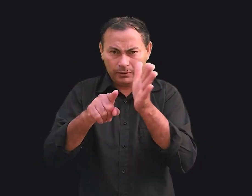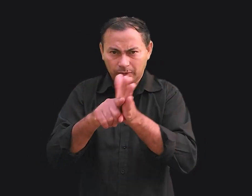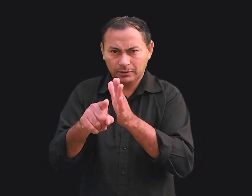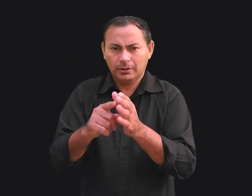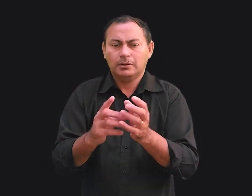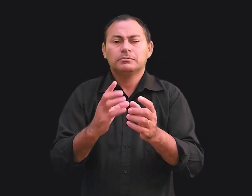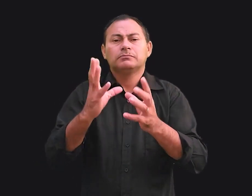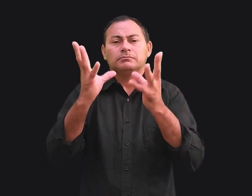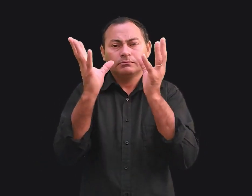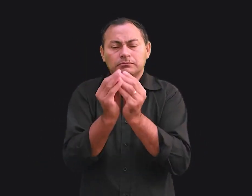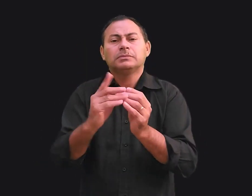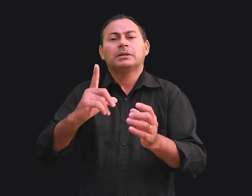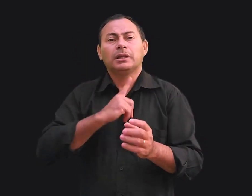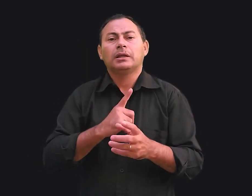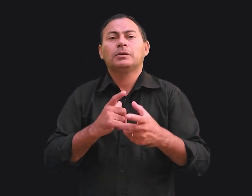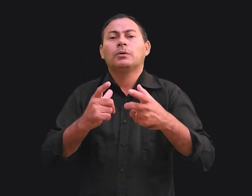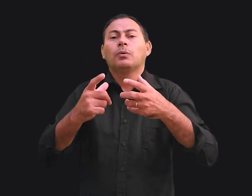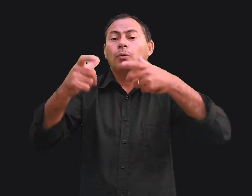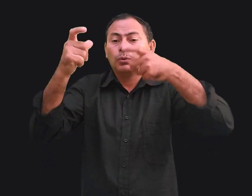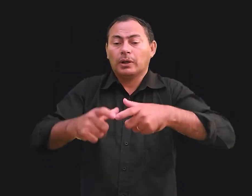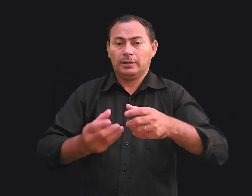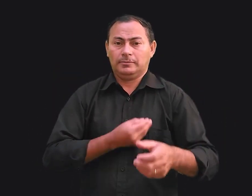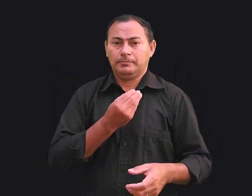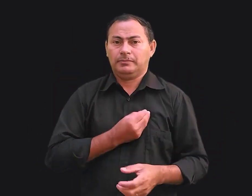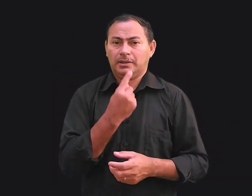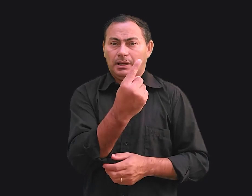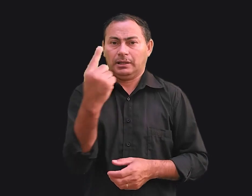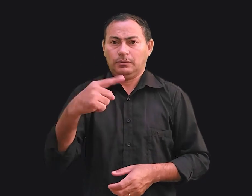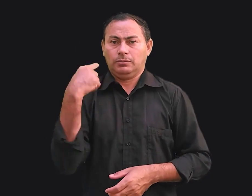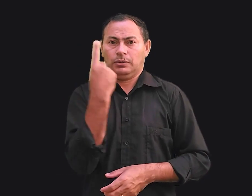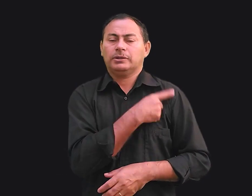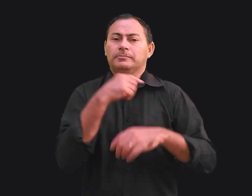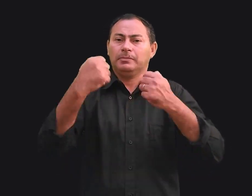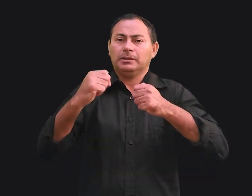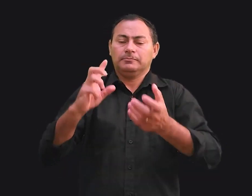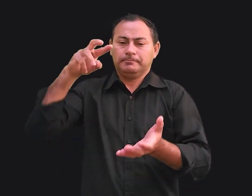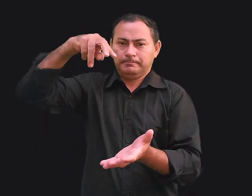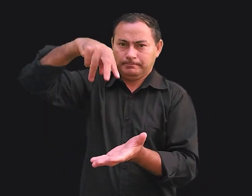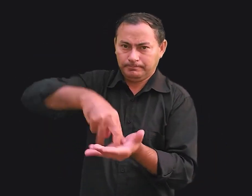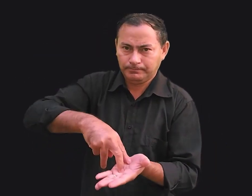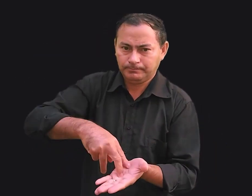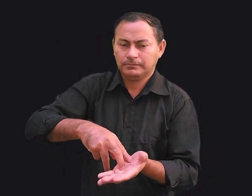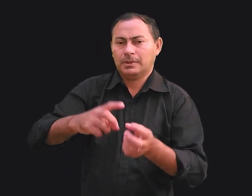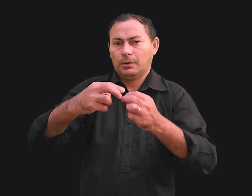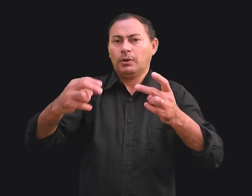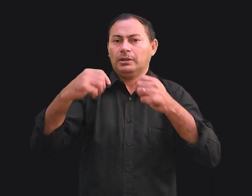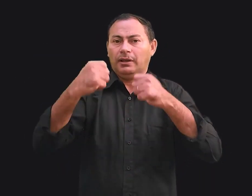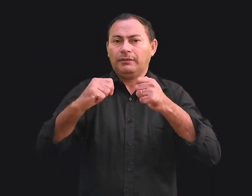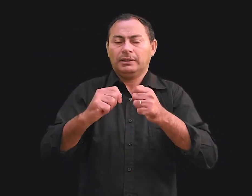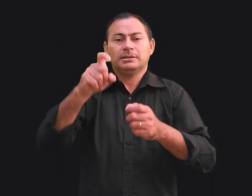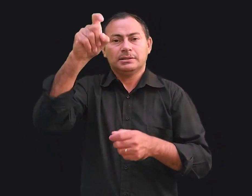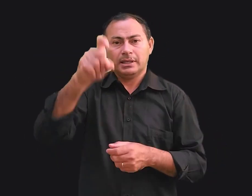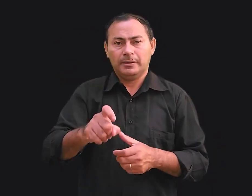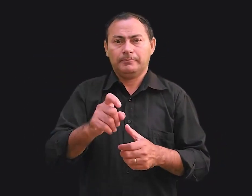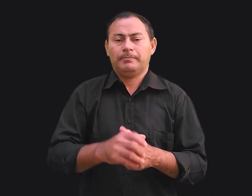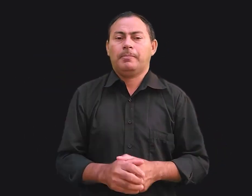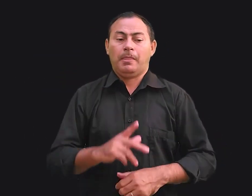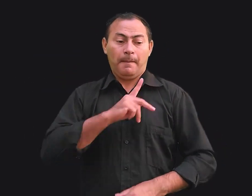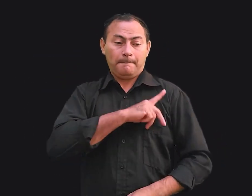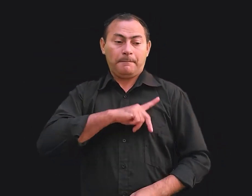perguntas, concluímos que existe um lugar nessa vida que cada um de nós deve ocupar, algo que devemos ser. Paulo